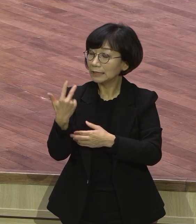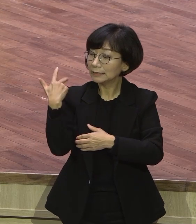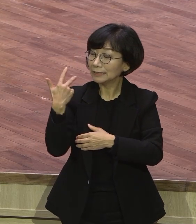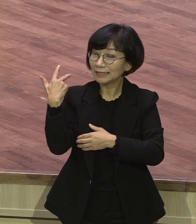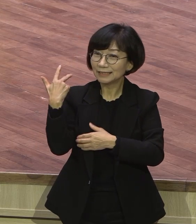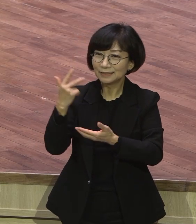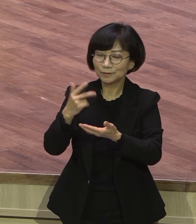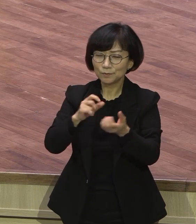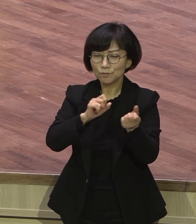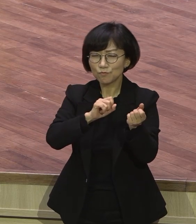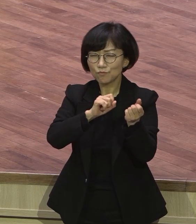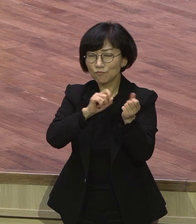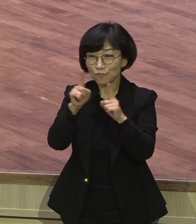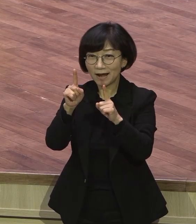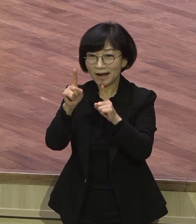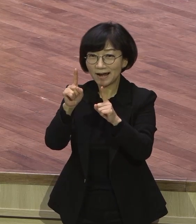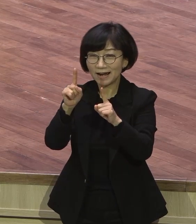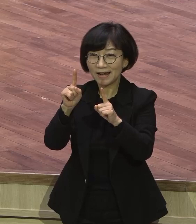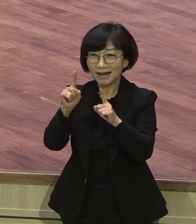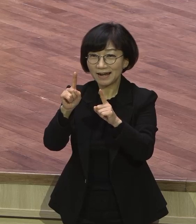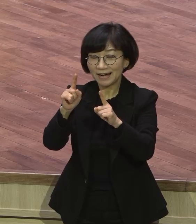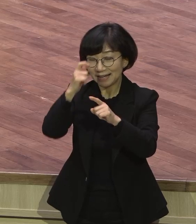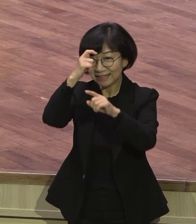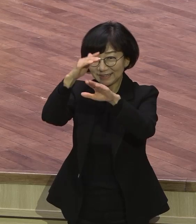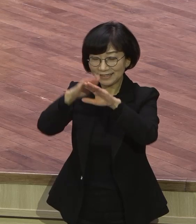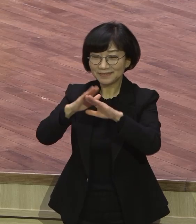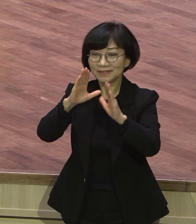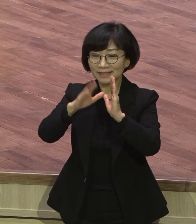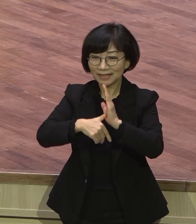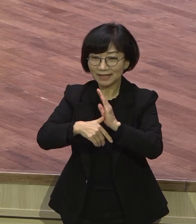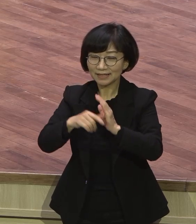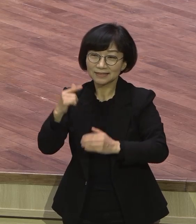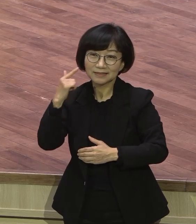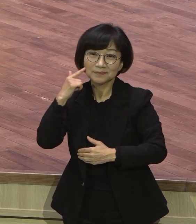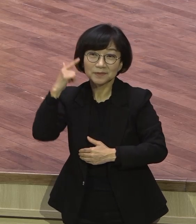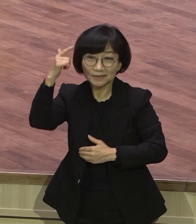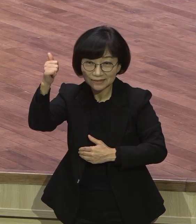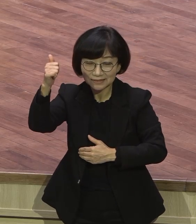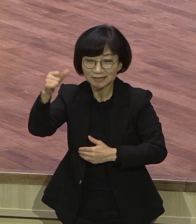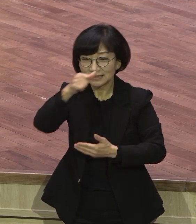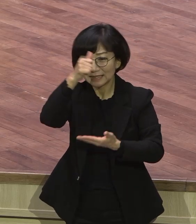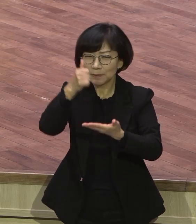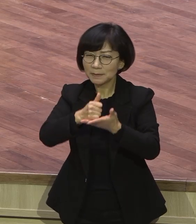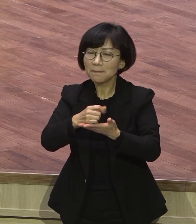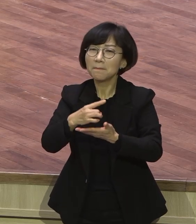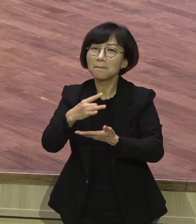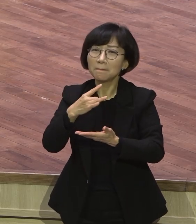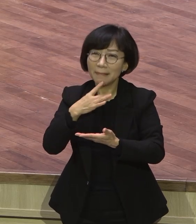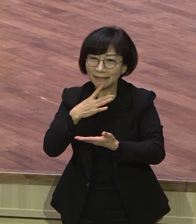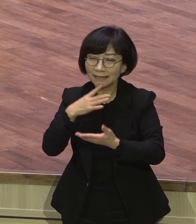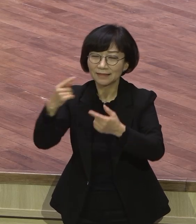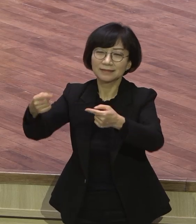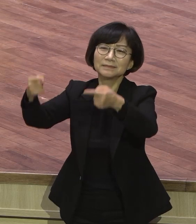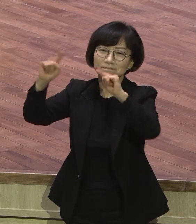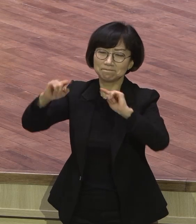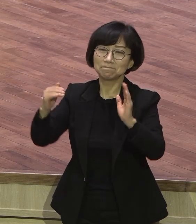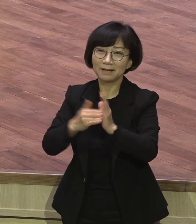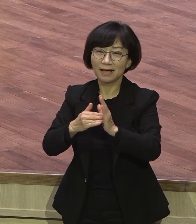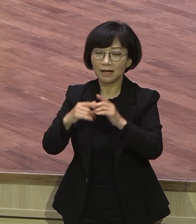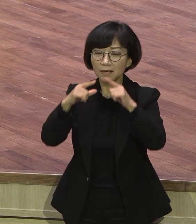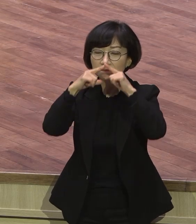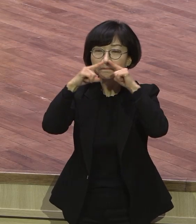교육자 장로님들 교육자 장로님들만 참석했는데 본당에서 예배를 들었잖아요 부활절이니까 마스크를